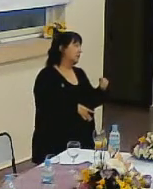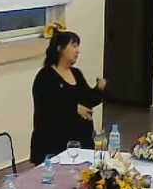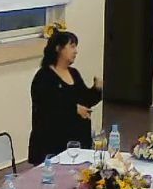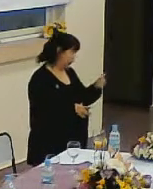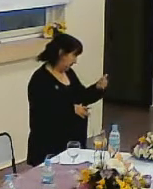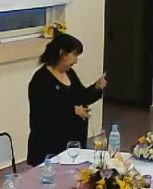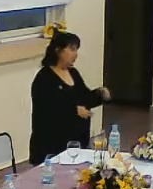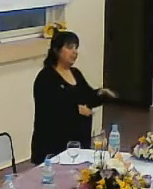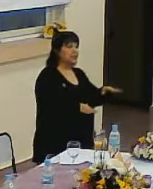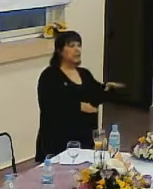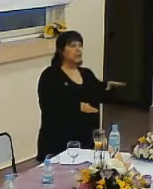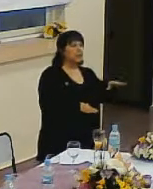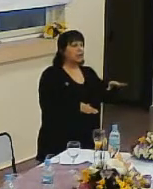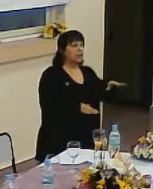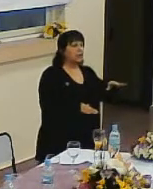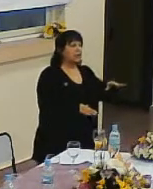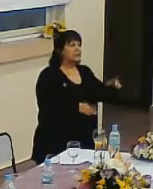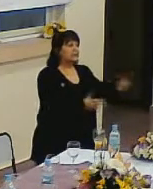trastornos de escuela.